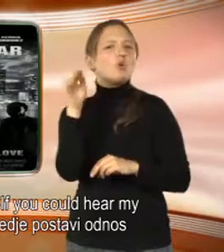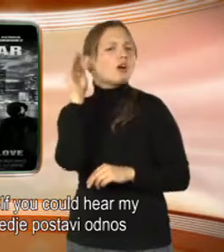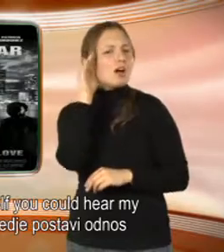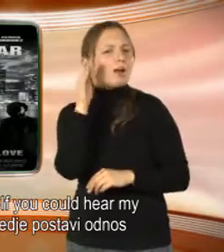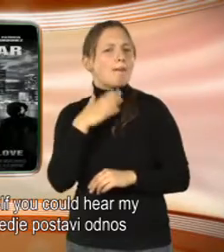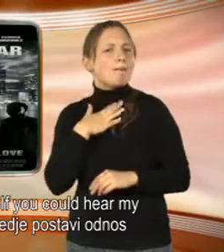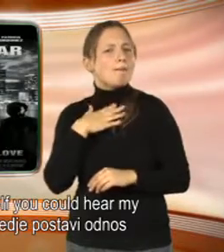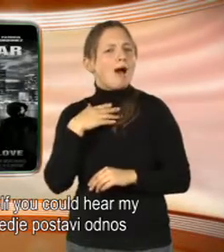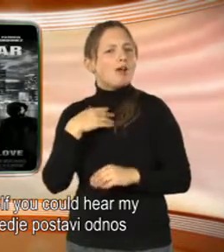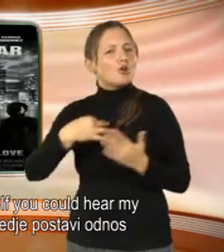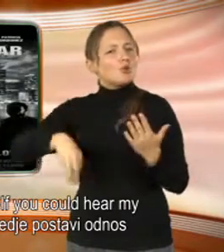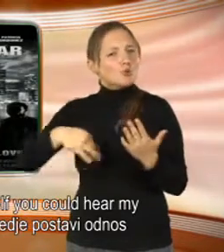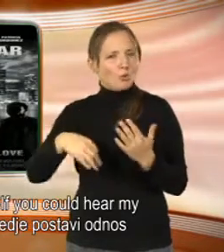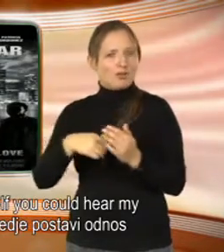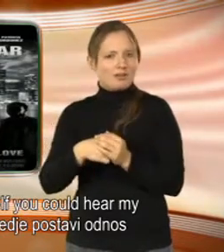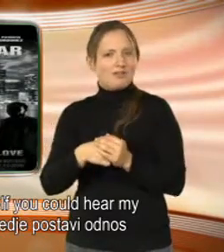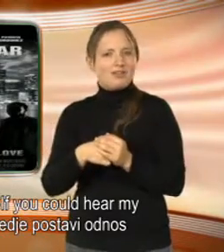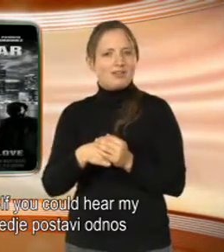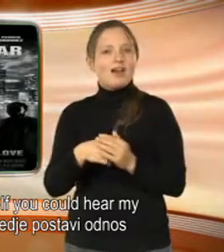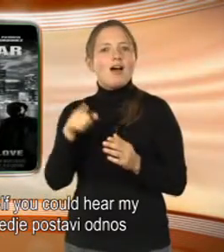med slišečim glasbenikom in gluhim dekletom.